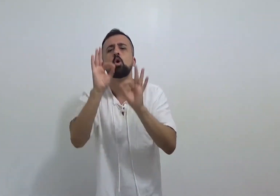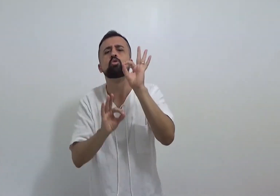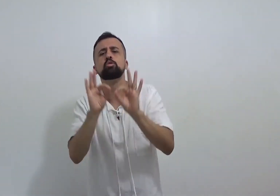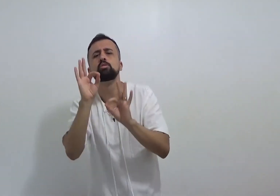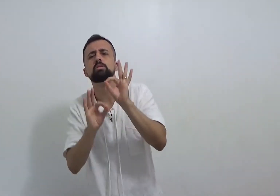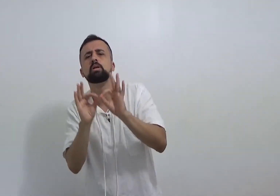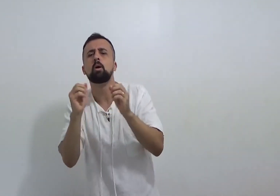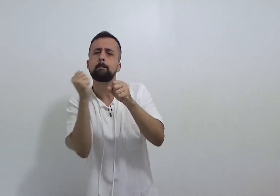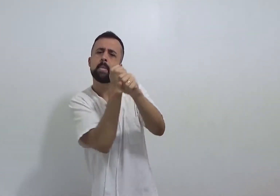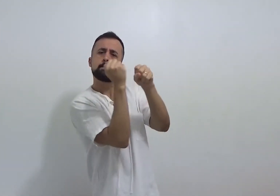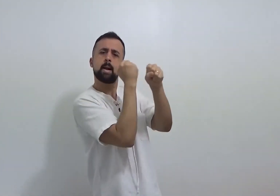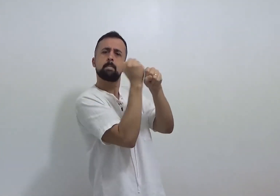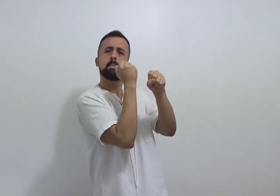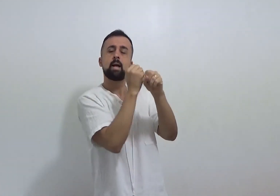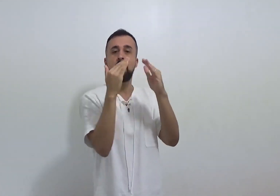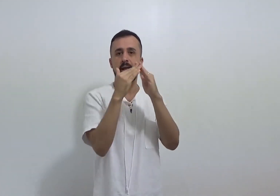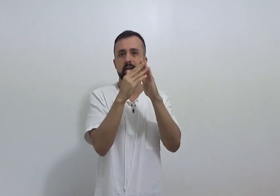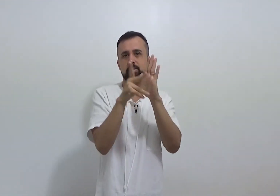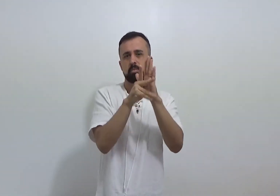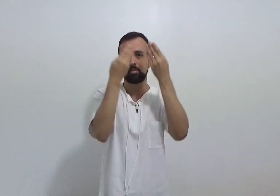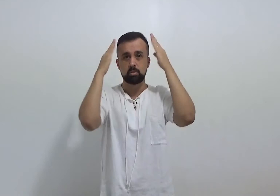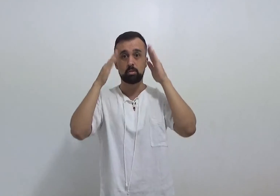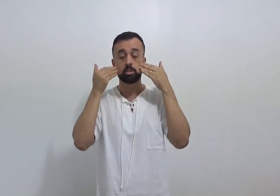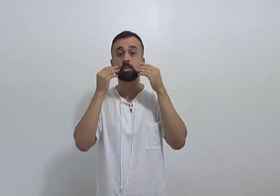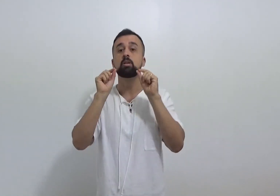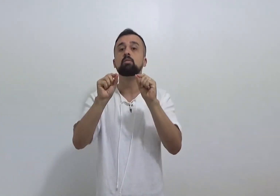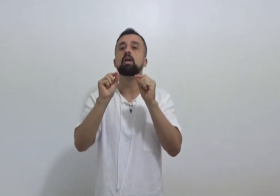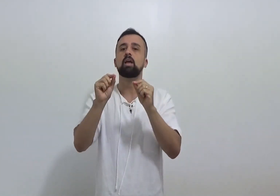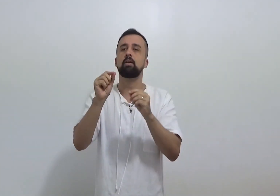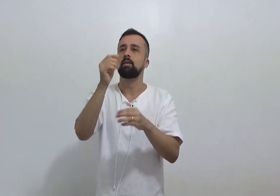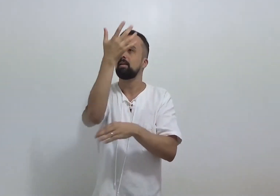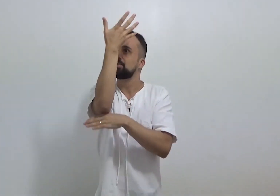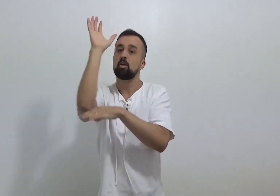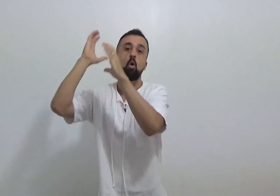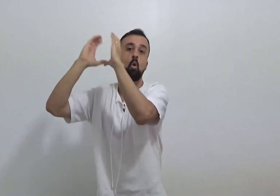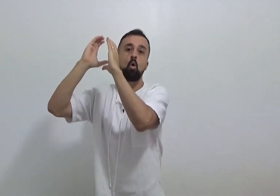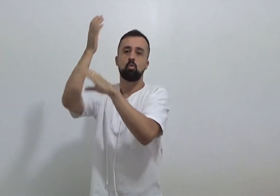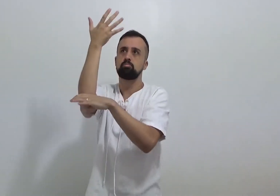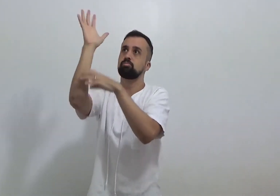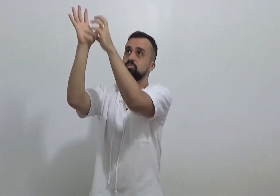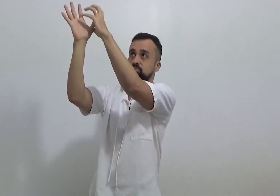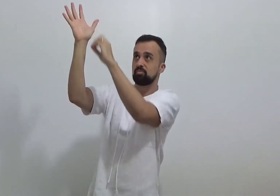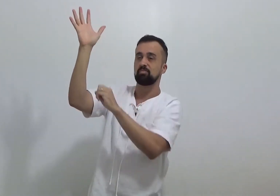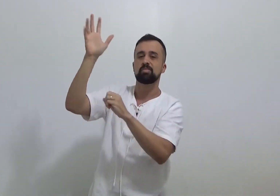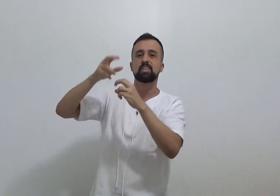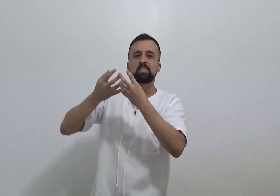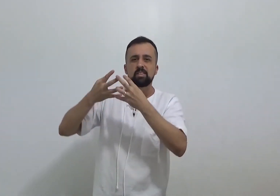Tudo bem que o material principal para a construção da casa é a palha do coqueiro,